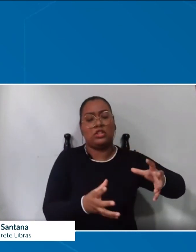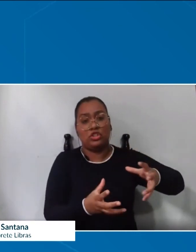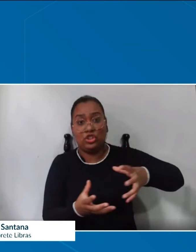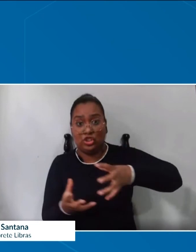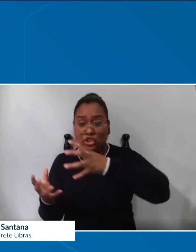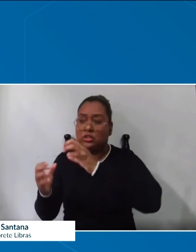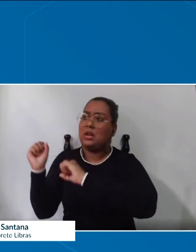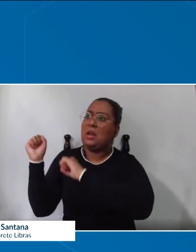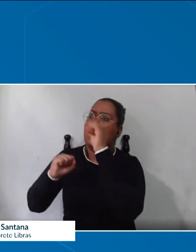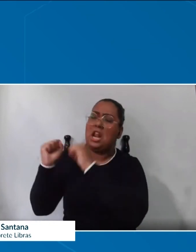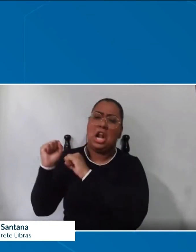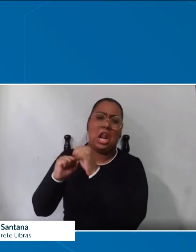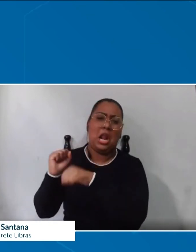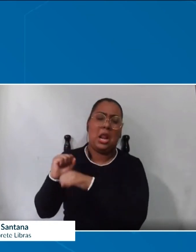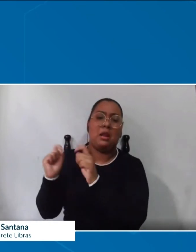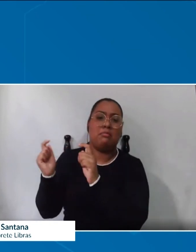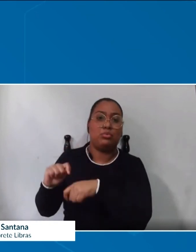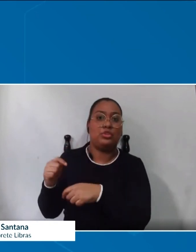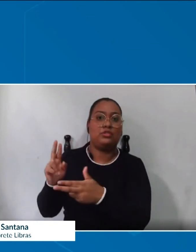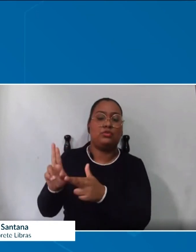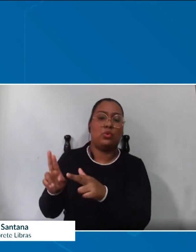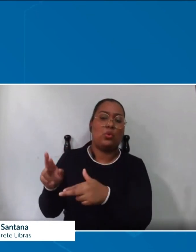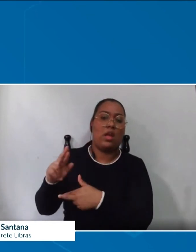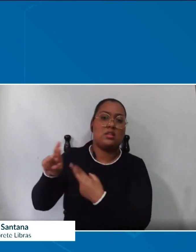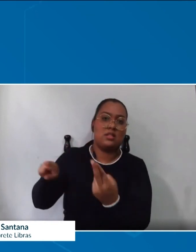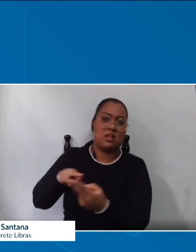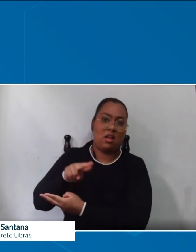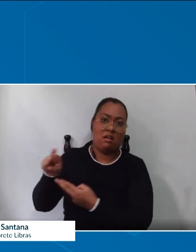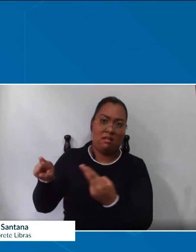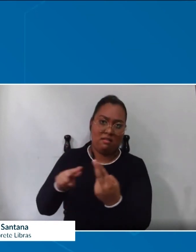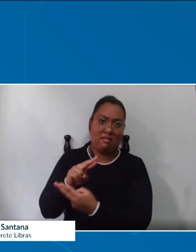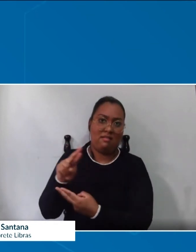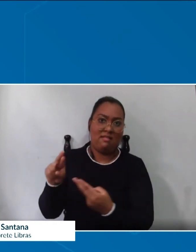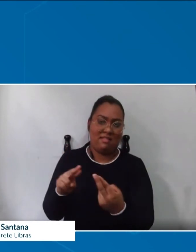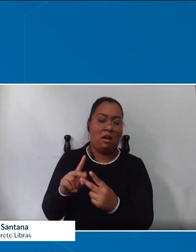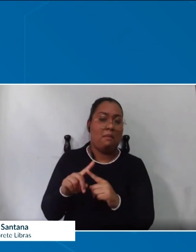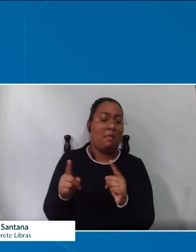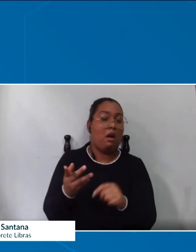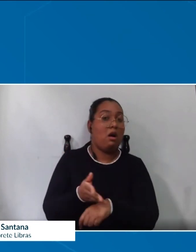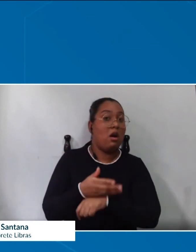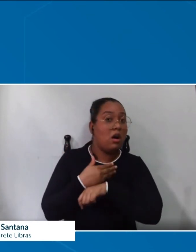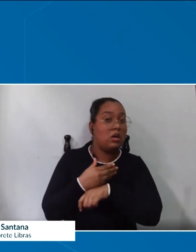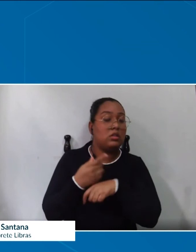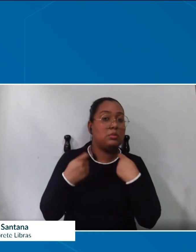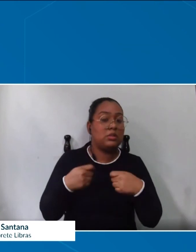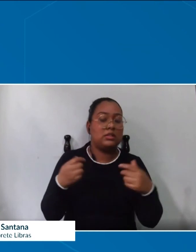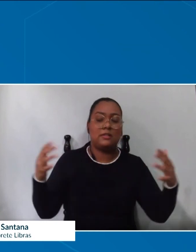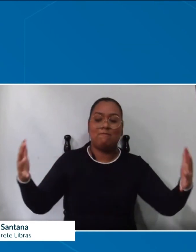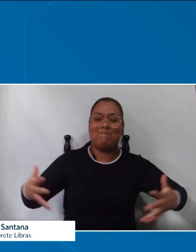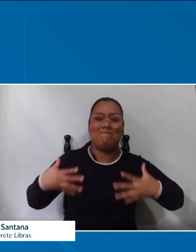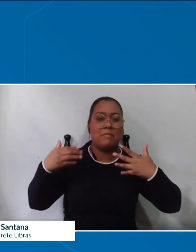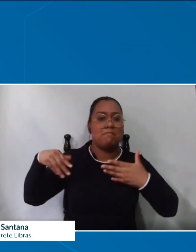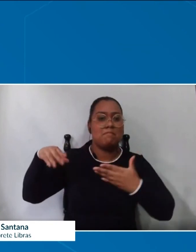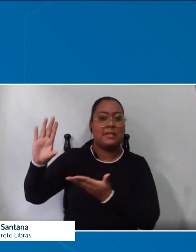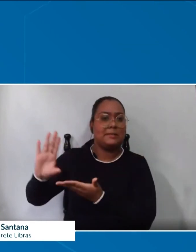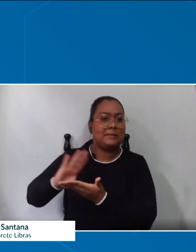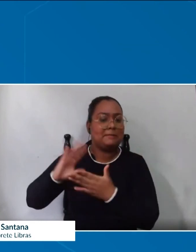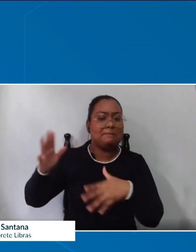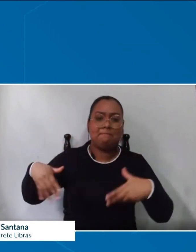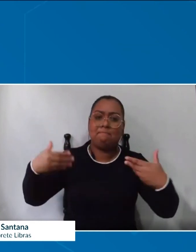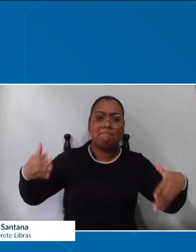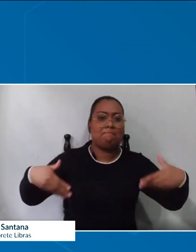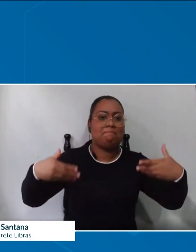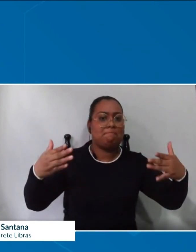como reciclar. Agora, a gente precisa, como eu disse antes, de incentivo,